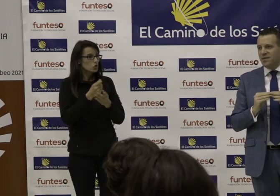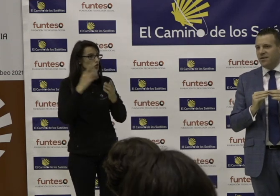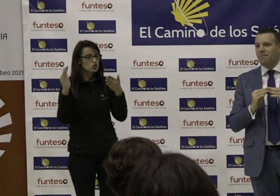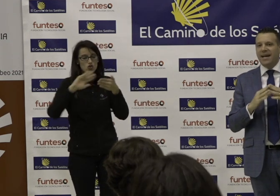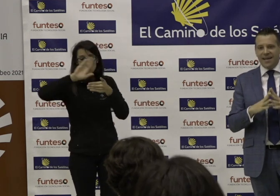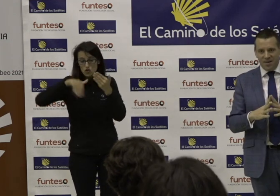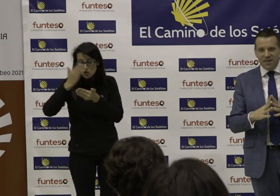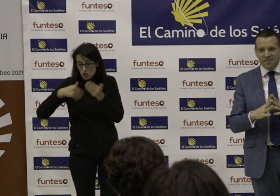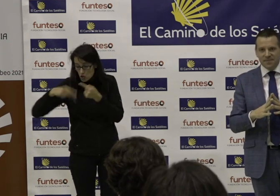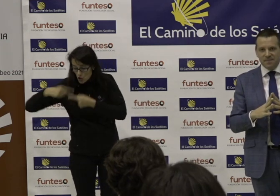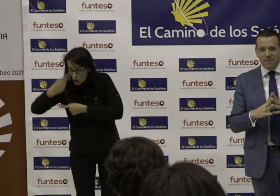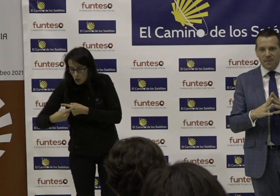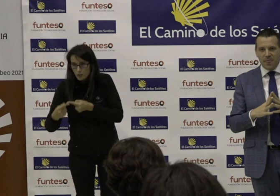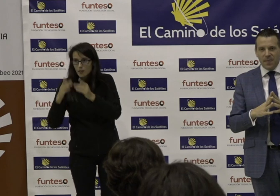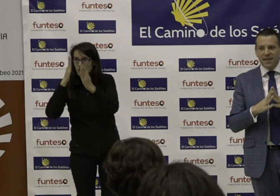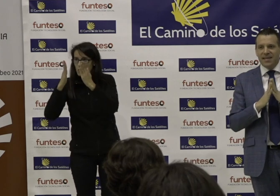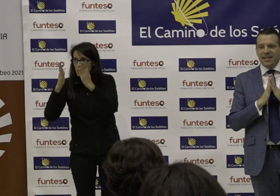diario para la calma.